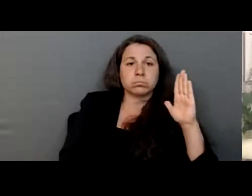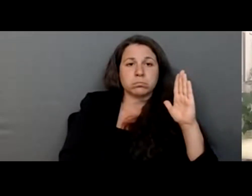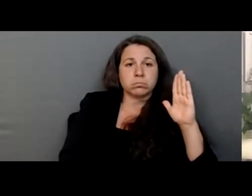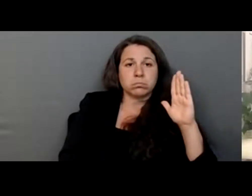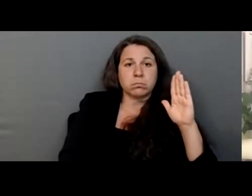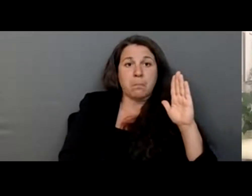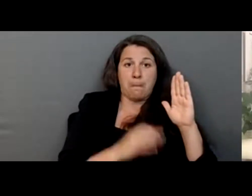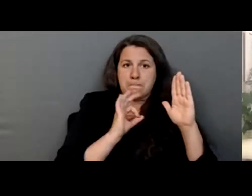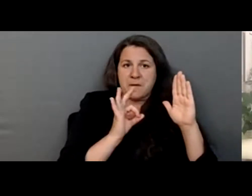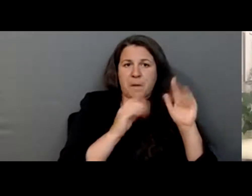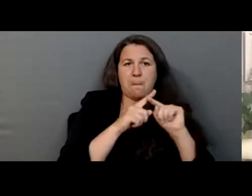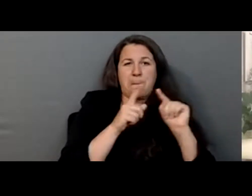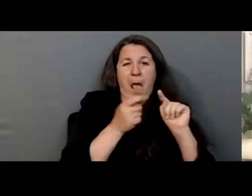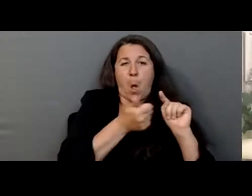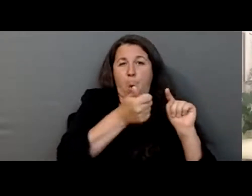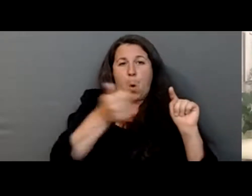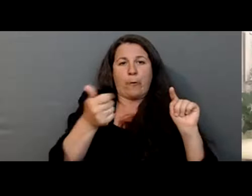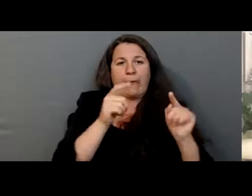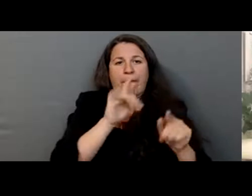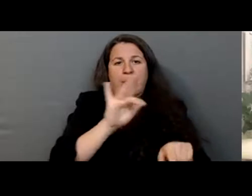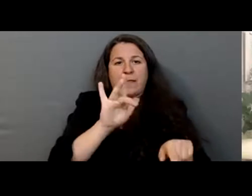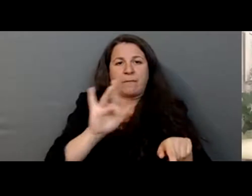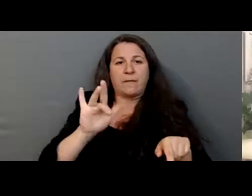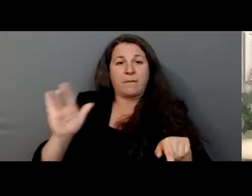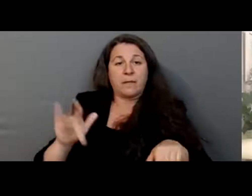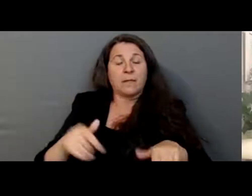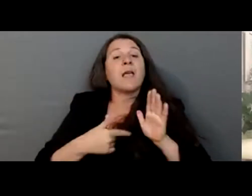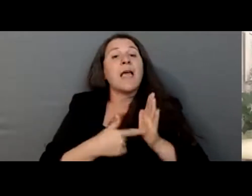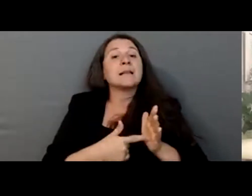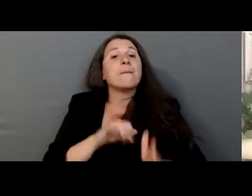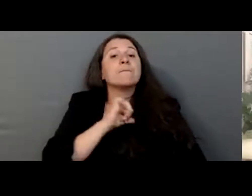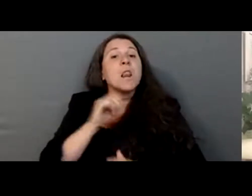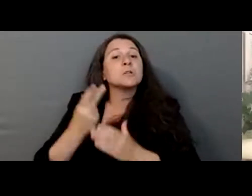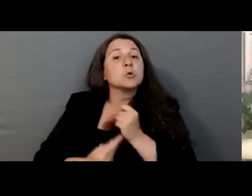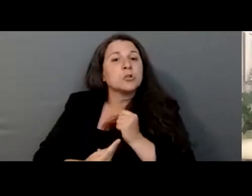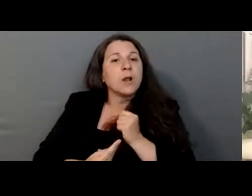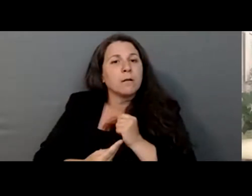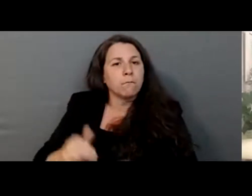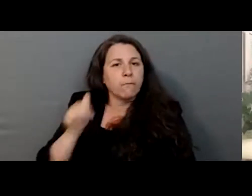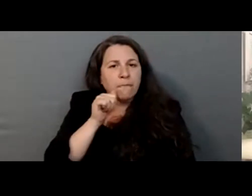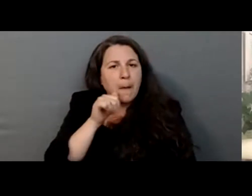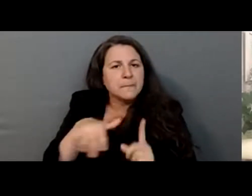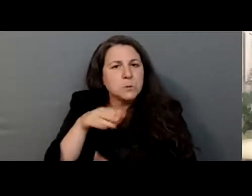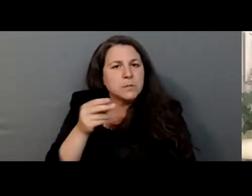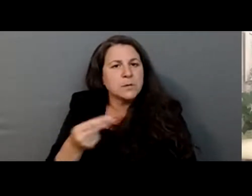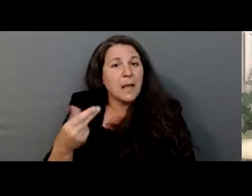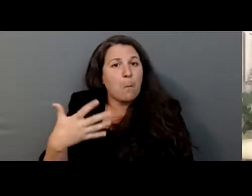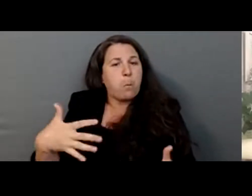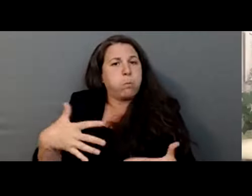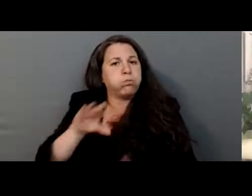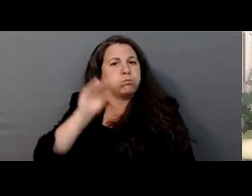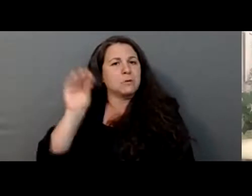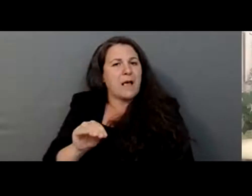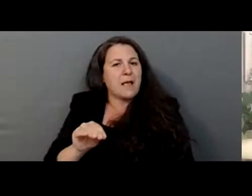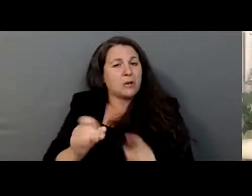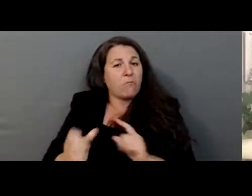sur lesquelles il n'y a rien. Quand on pense à la violence conjugale et les taux super élevés au sein pour les femmes en situation de handicap, et en fait,